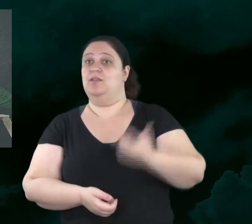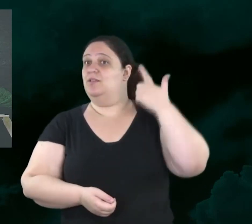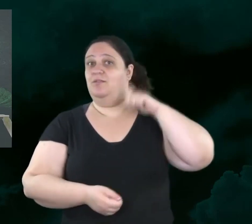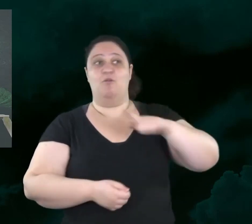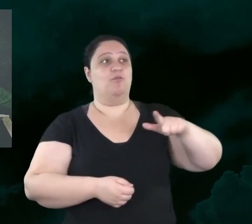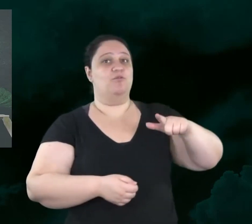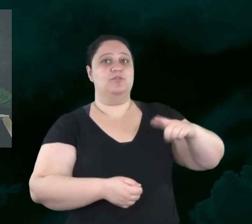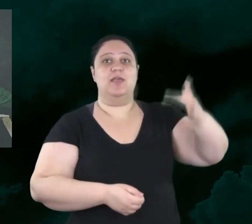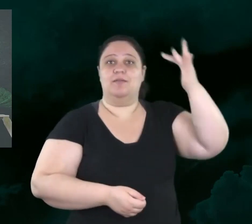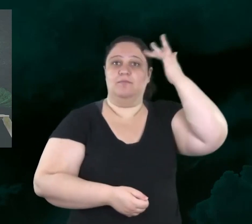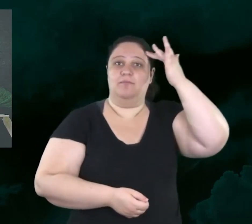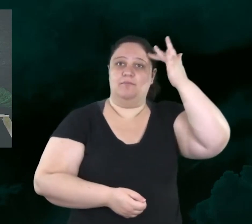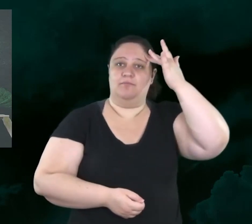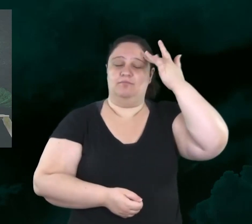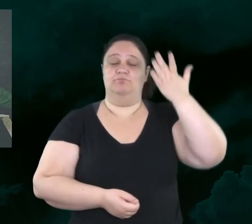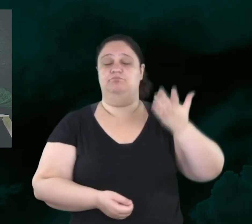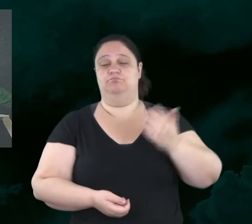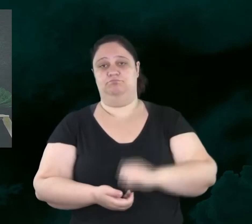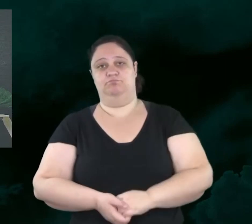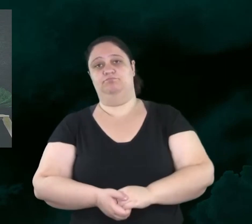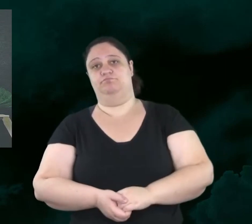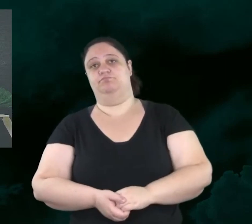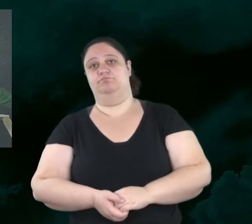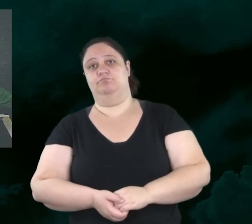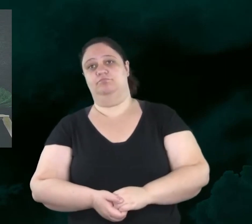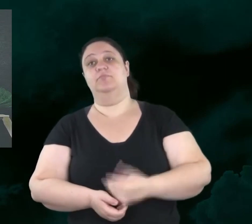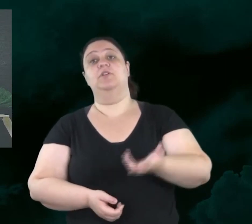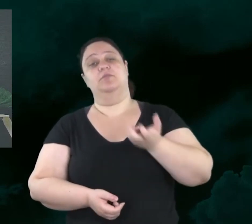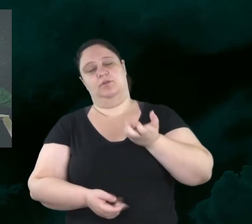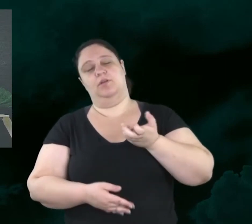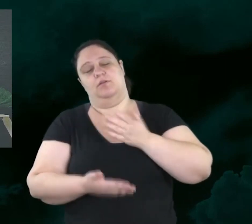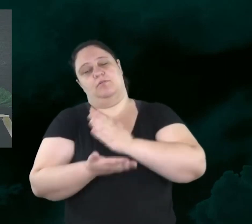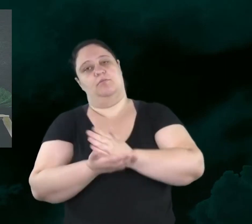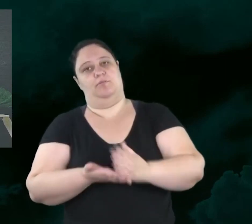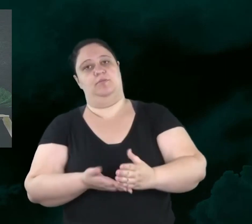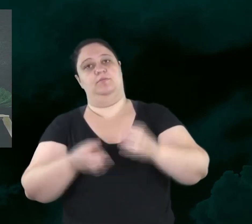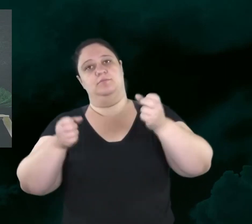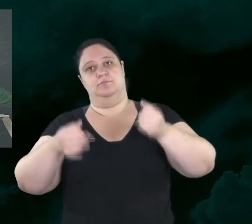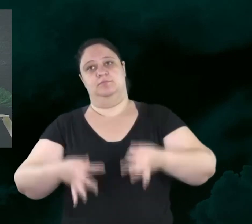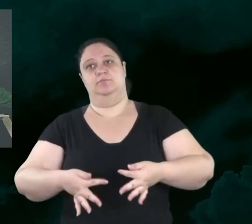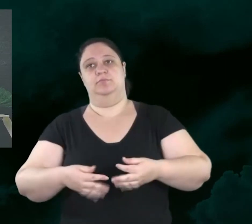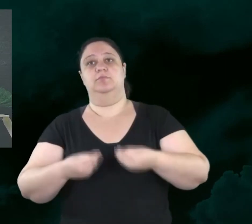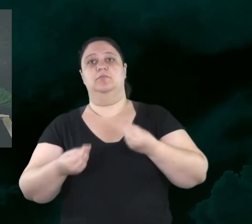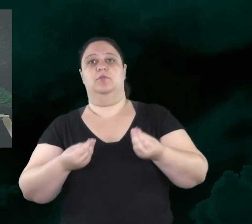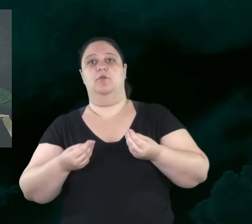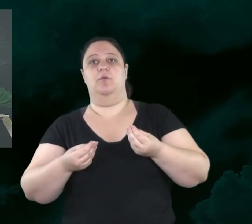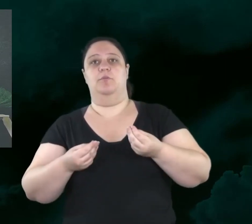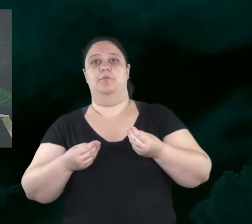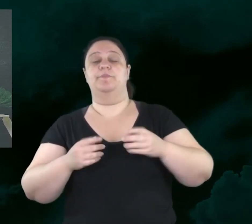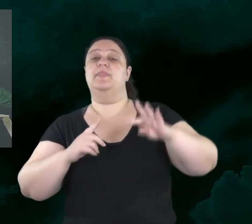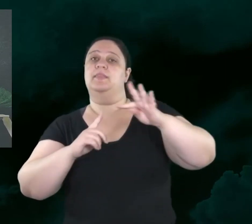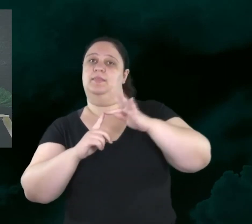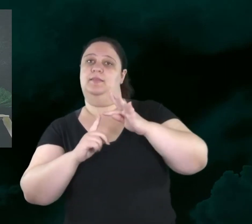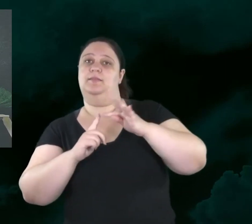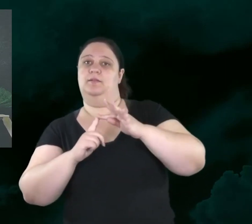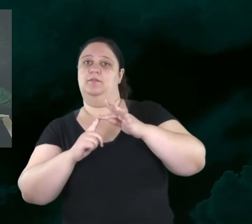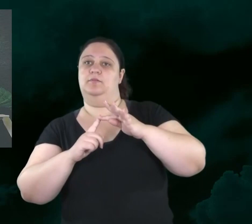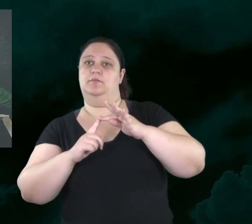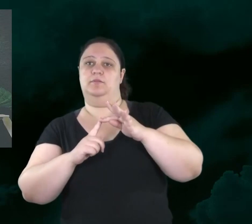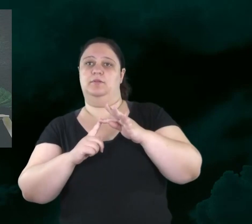de Cristo. Portanto, queria começar por aqui. Então, o livro de Tessalonicenses, né,